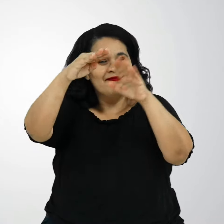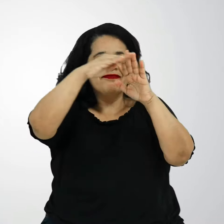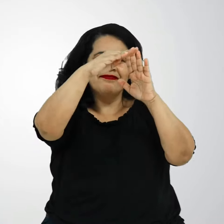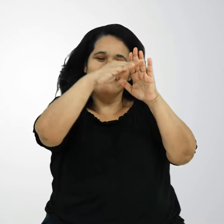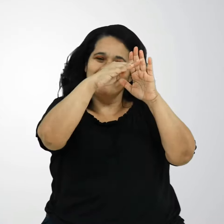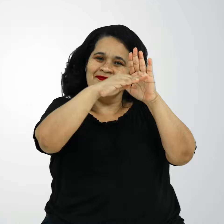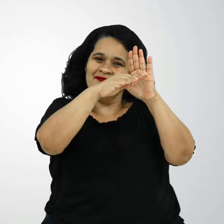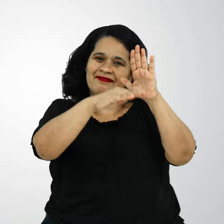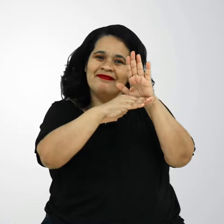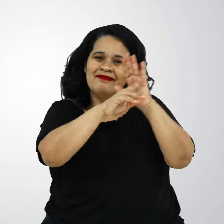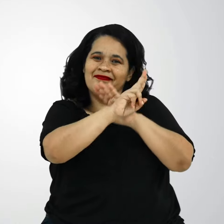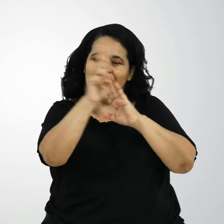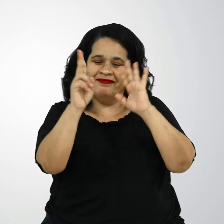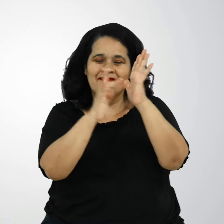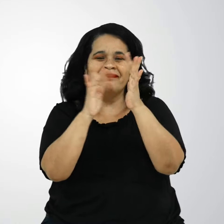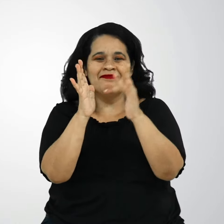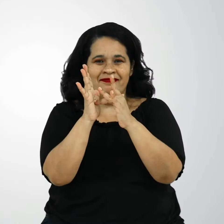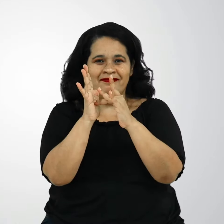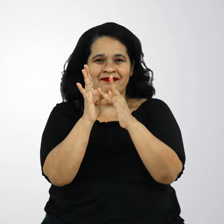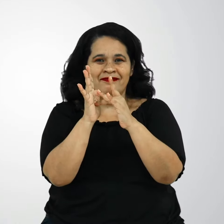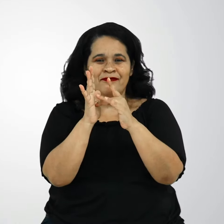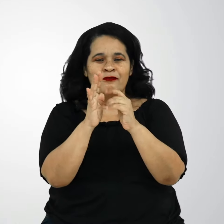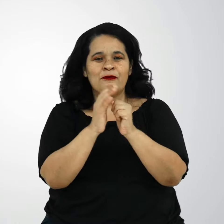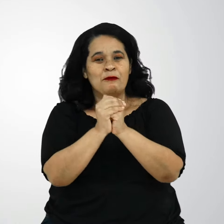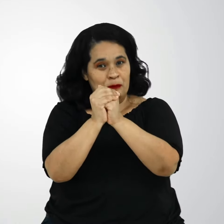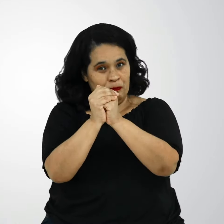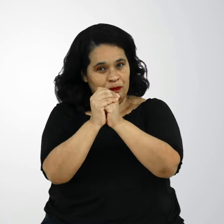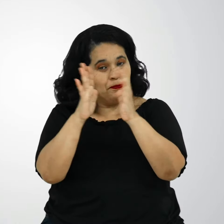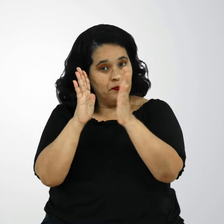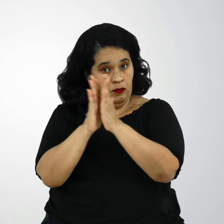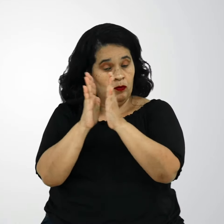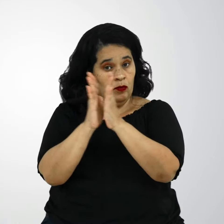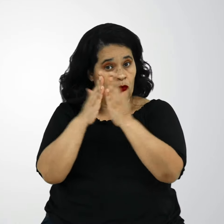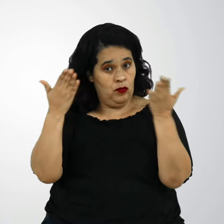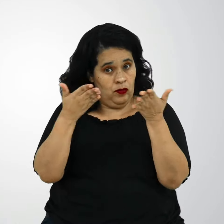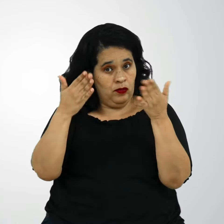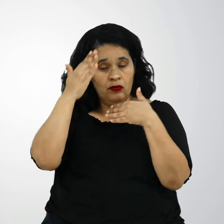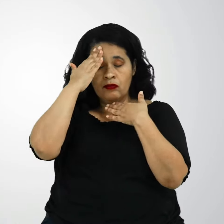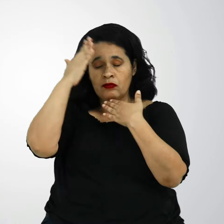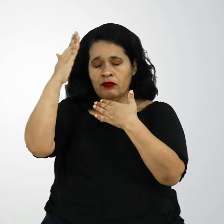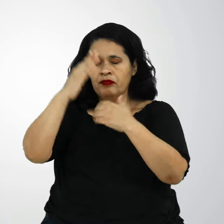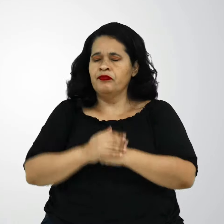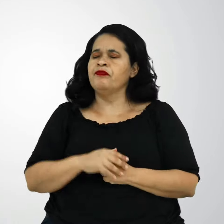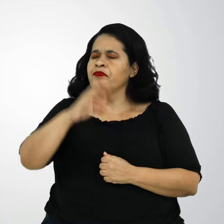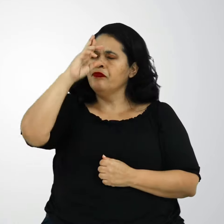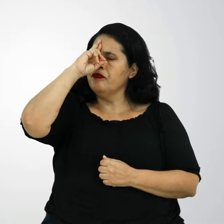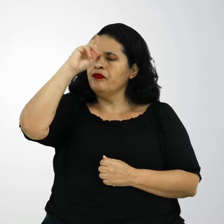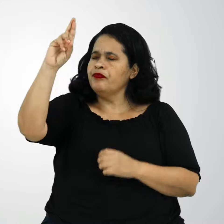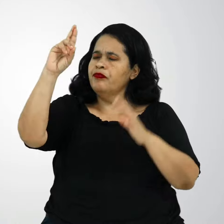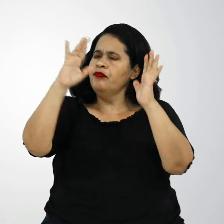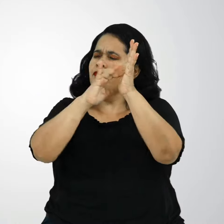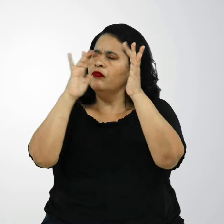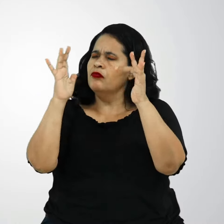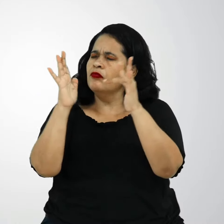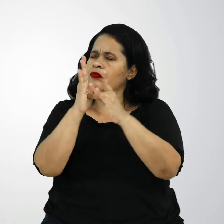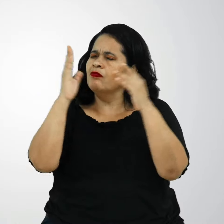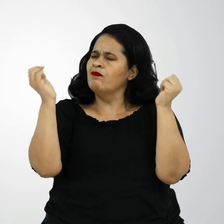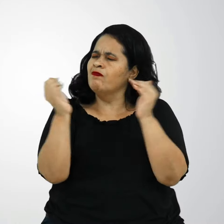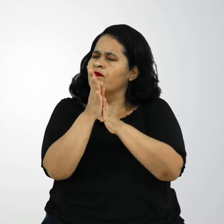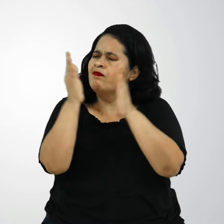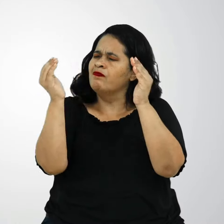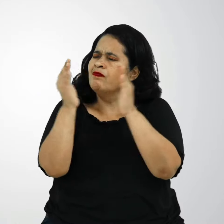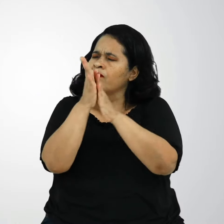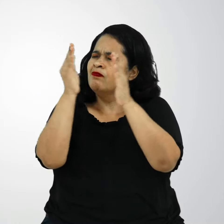Deus te abençoe, no nome de Jesus. Amém, então vamos orar, agradecer ao Senhor. Senhor Jesus, nós te louvamos por